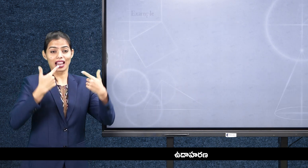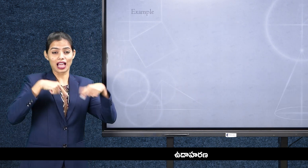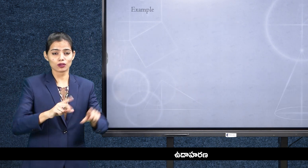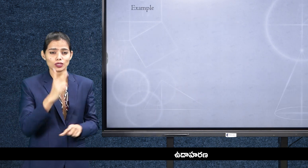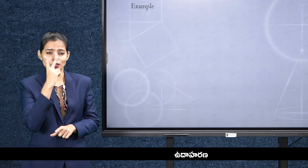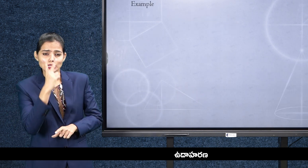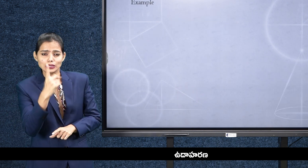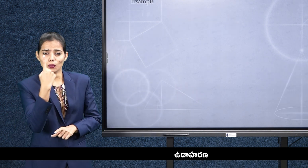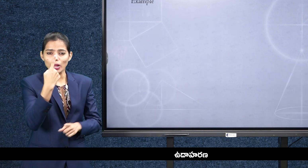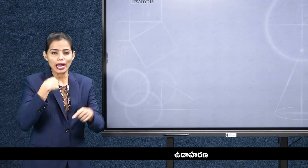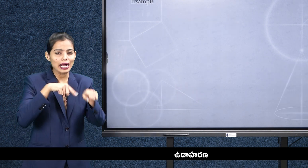ఉదాహరణ,